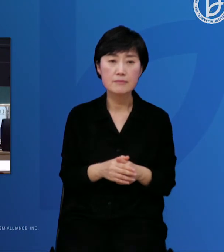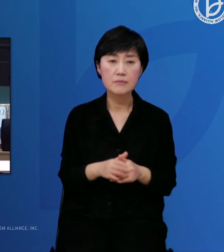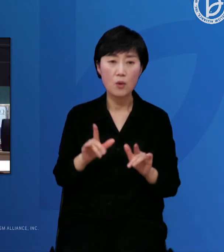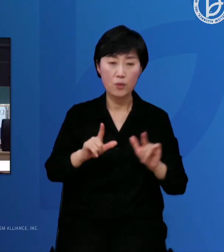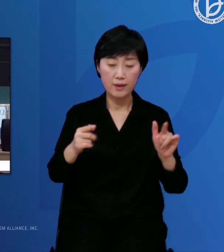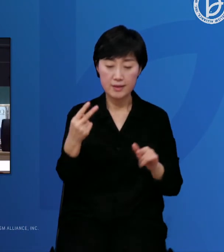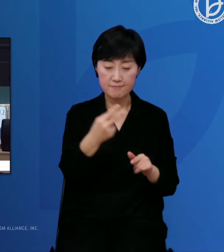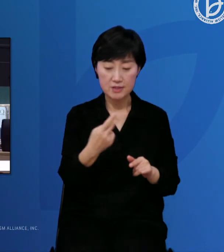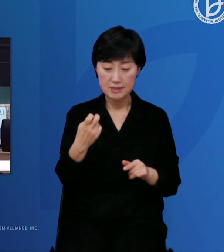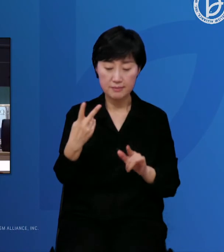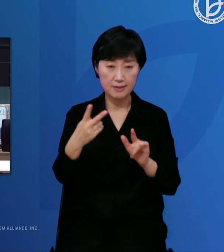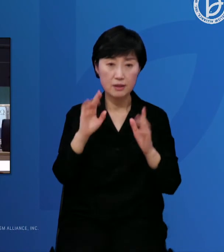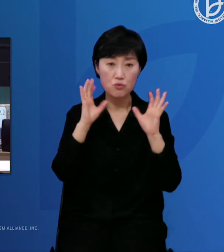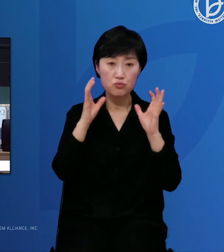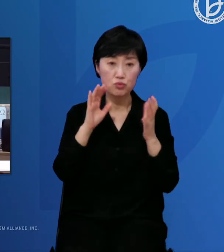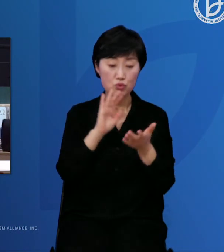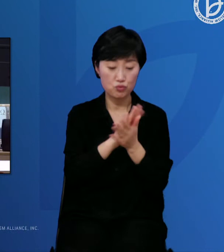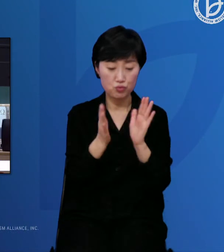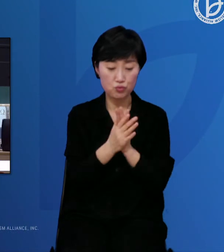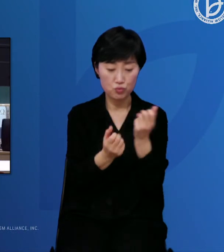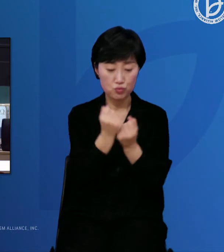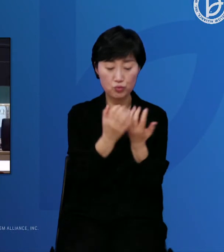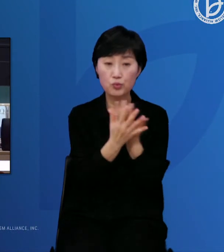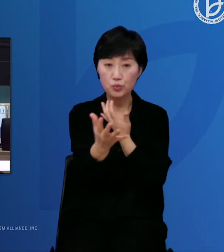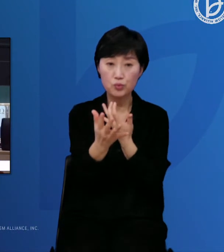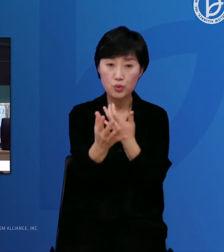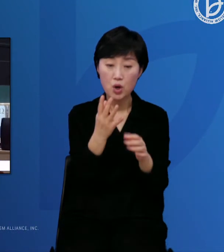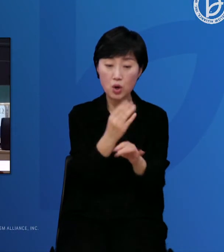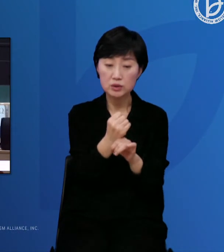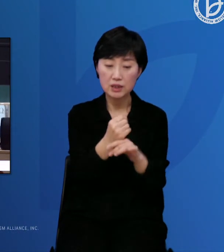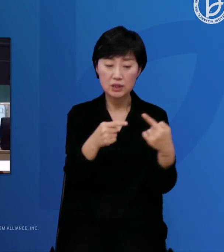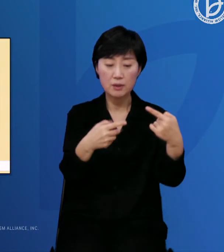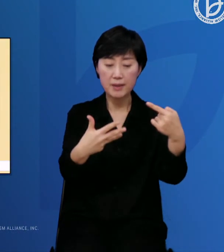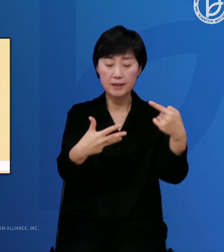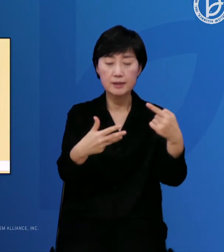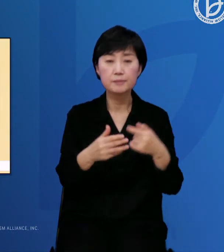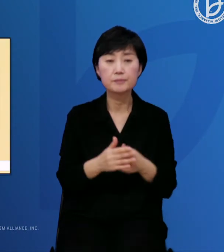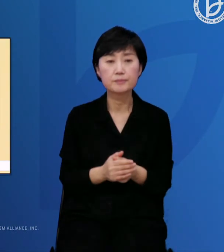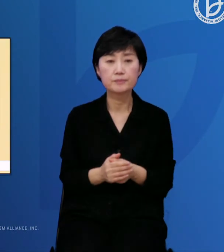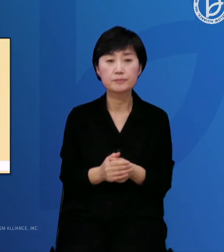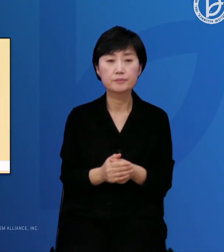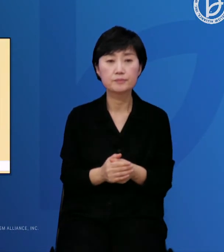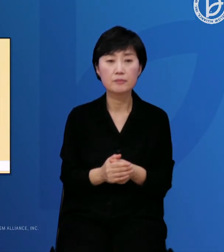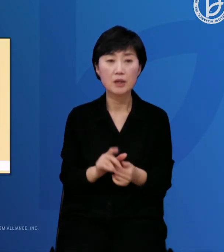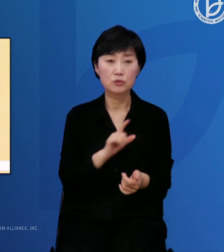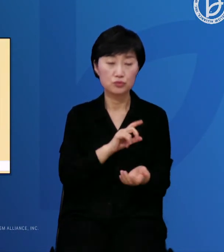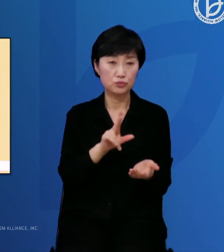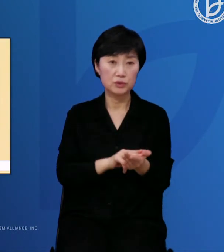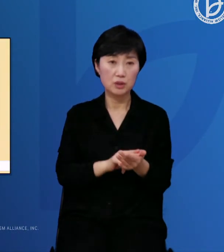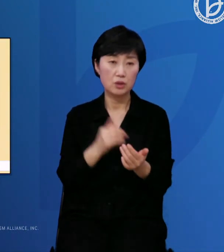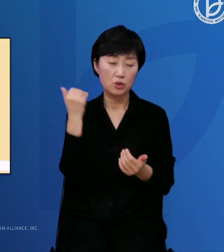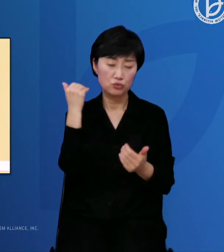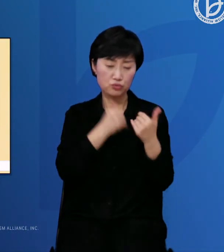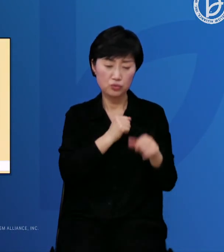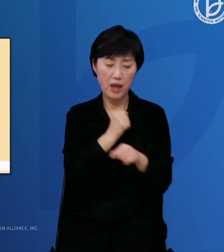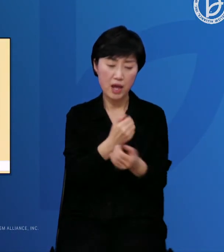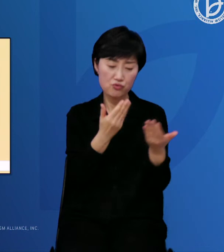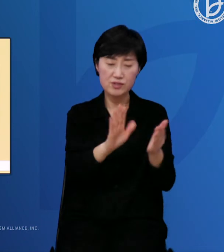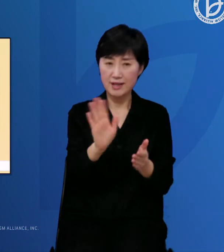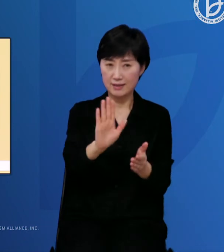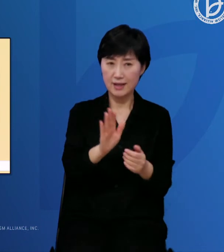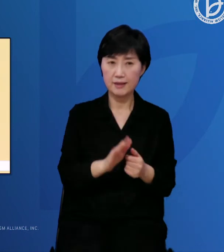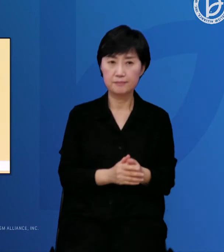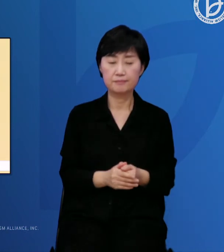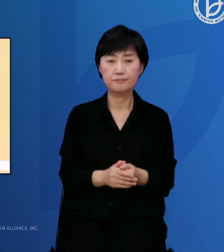2022 유아유치 수련회가 오는 8일 온라인으로 열립니다. 아무도 해주지 않는 것이란 주제로 열리는 이번